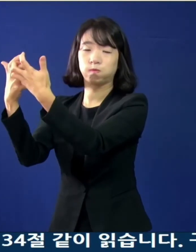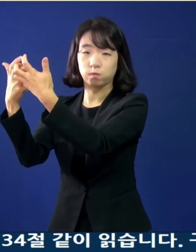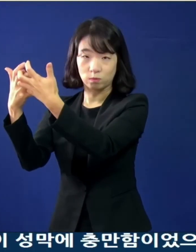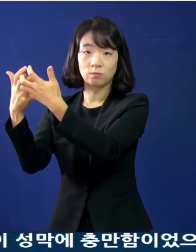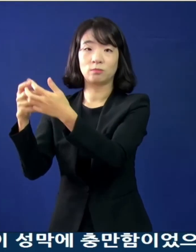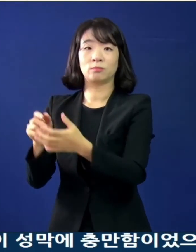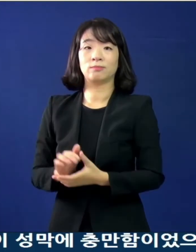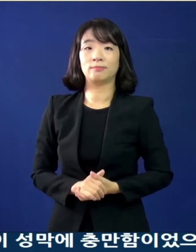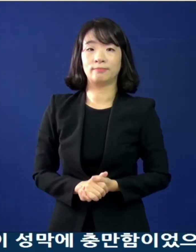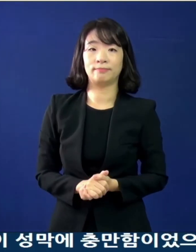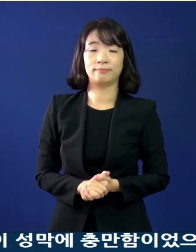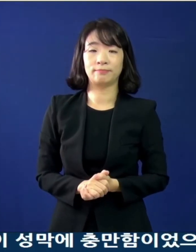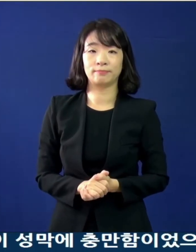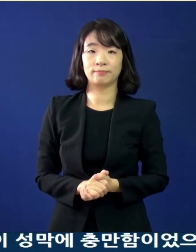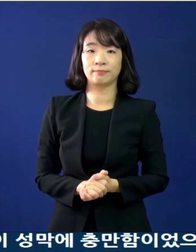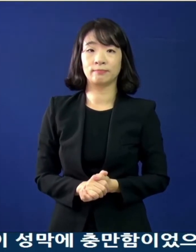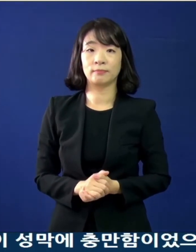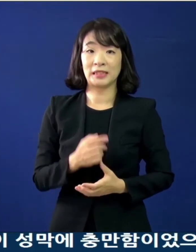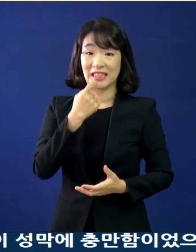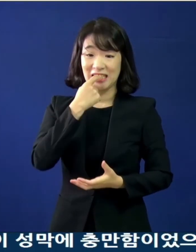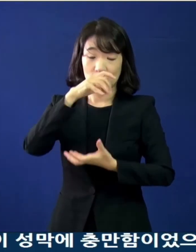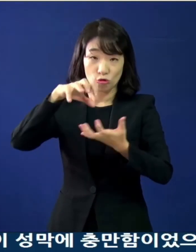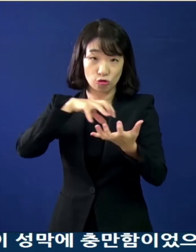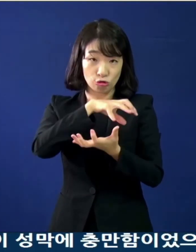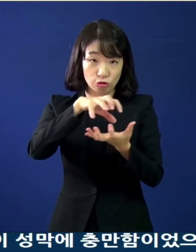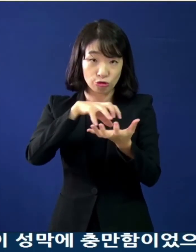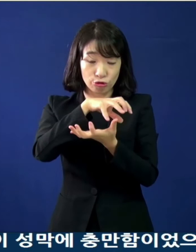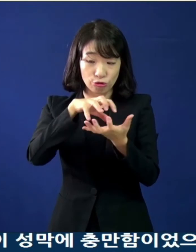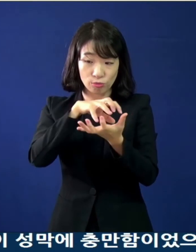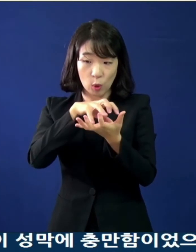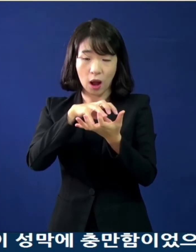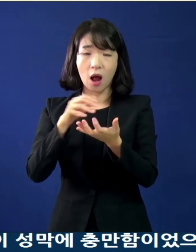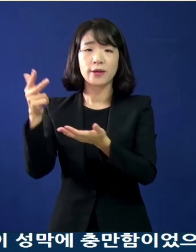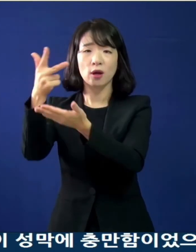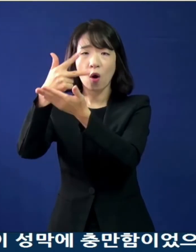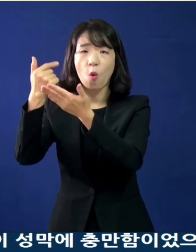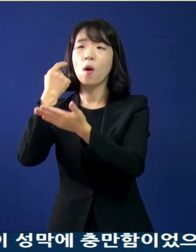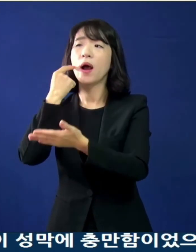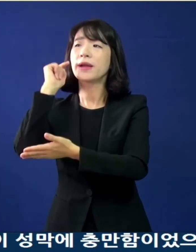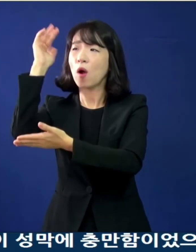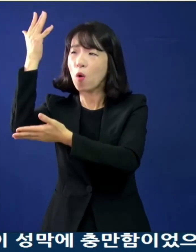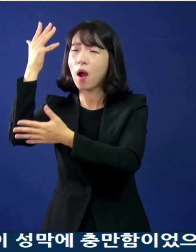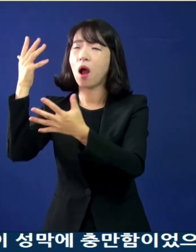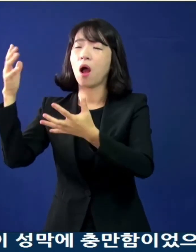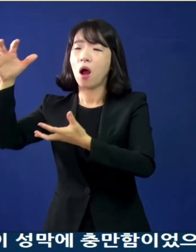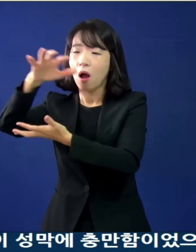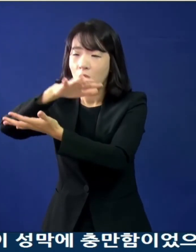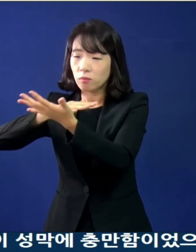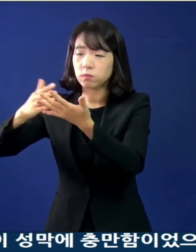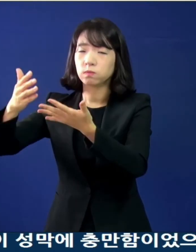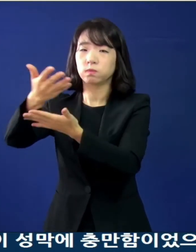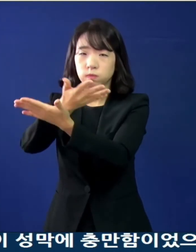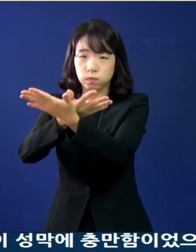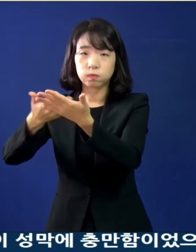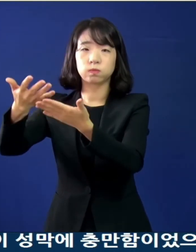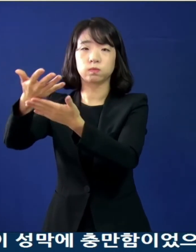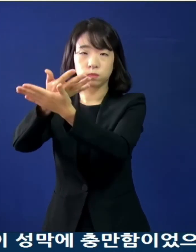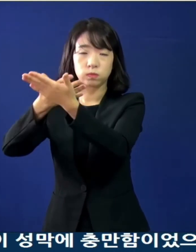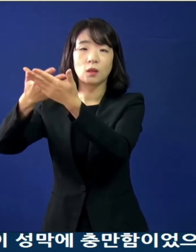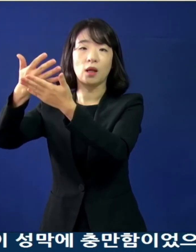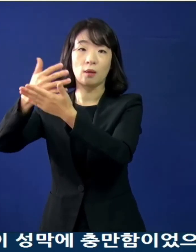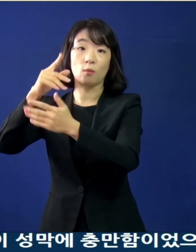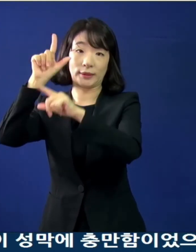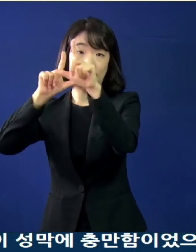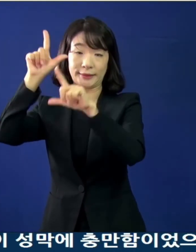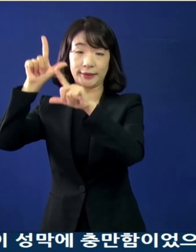충만함이었으며. 이 구름과 여호와의 영광이 이렇게 같이 있는 모습이죠. 그런데 여기서 우리가 꼭 확인할